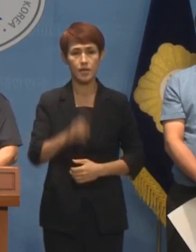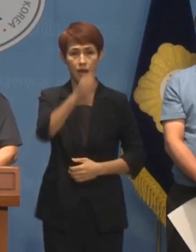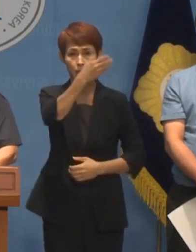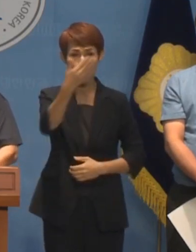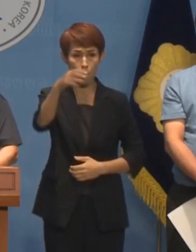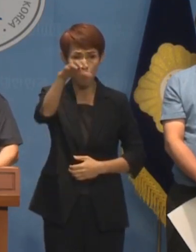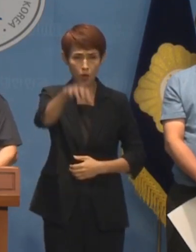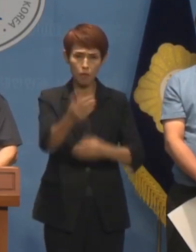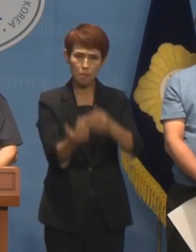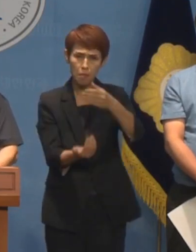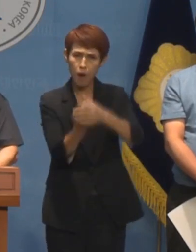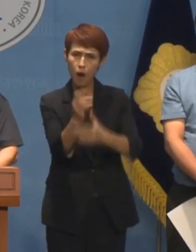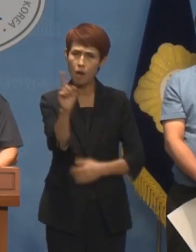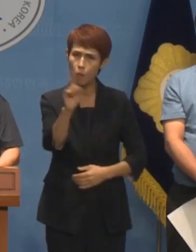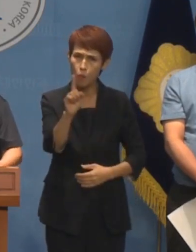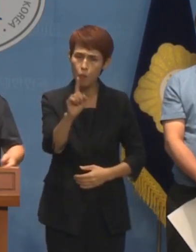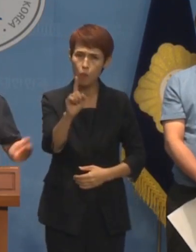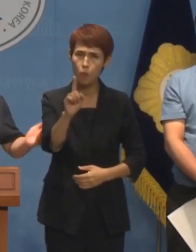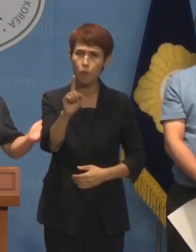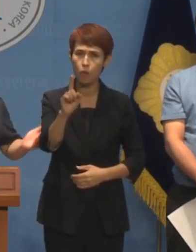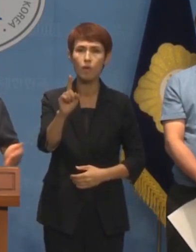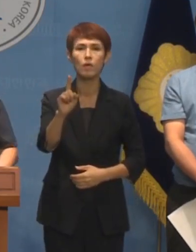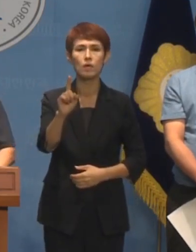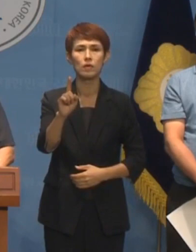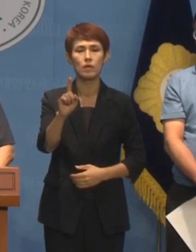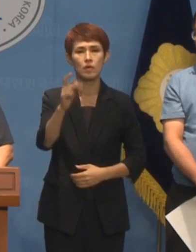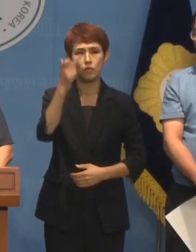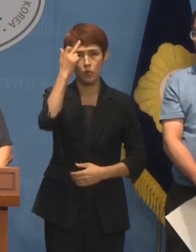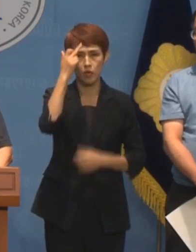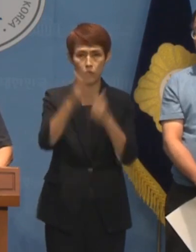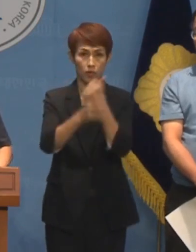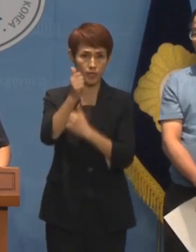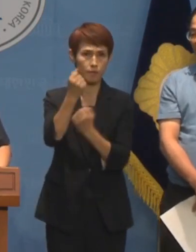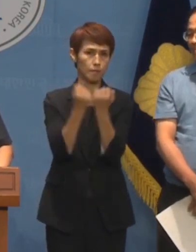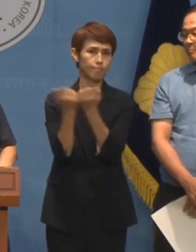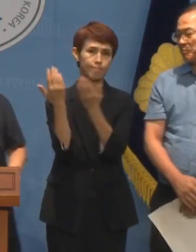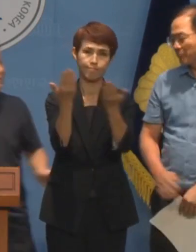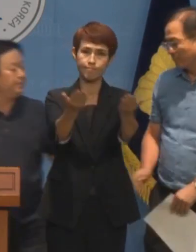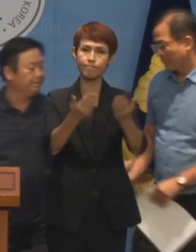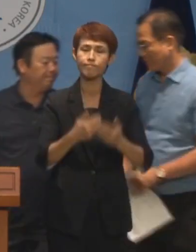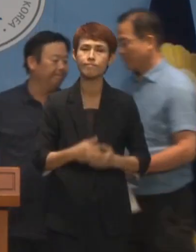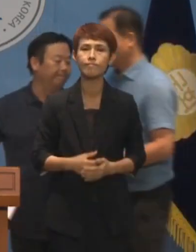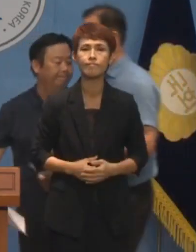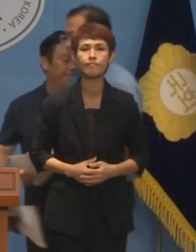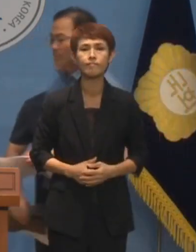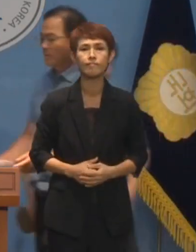도대체 어떤 일이 벌어지고 있는데 여주 양평 지역에서 최재관 위원장님께서 설명해 주시도록 하겠습니다.